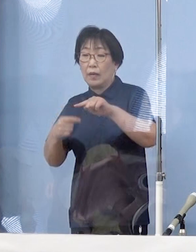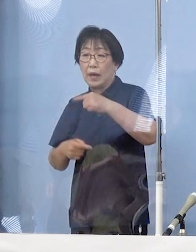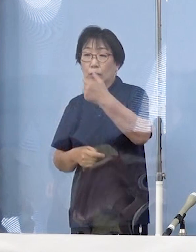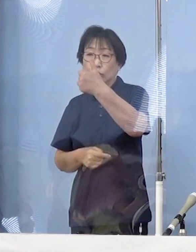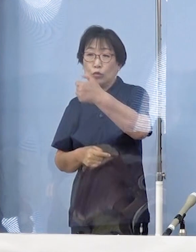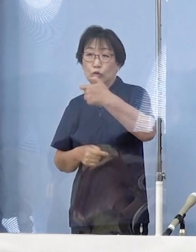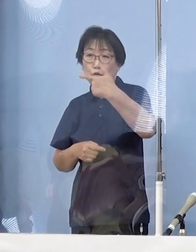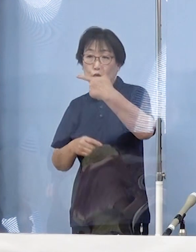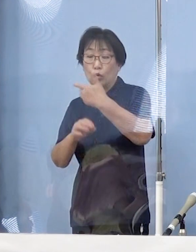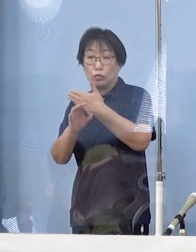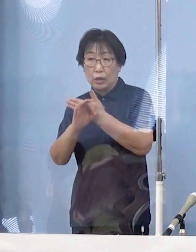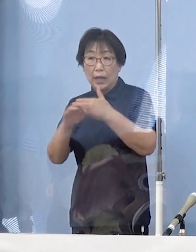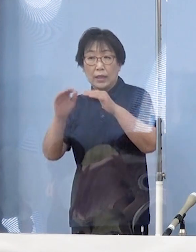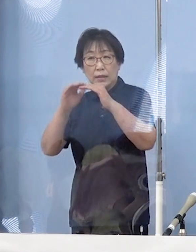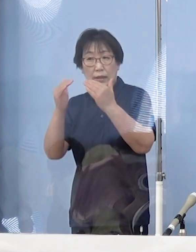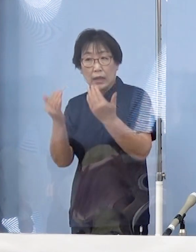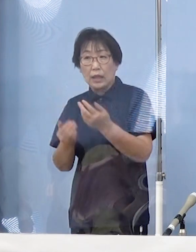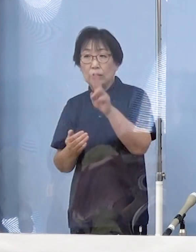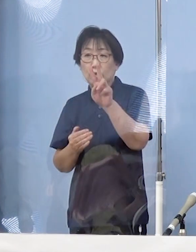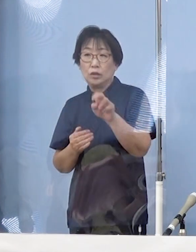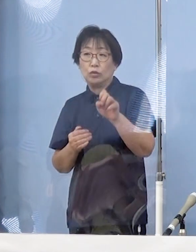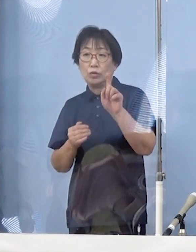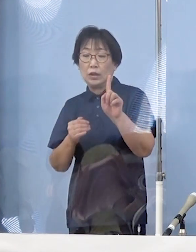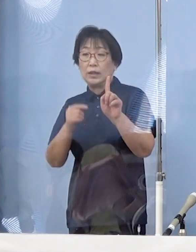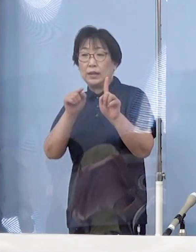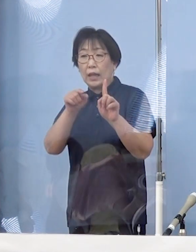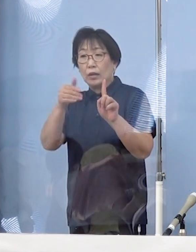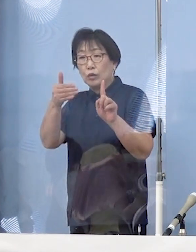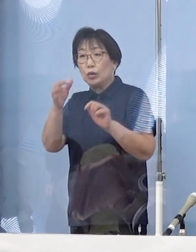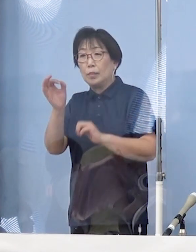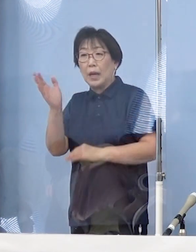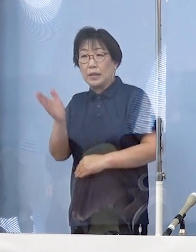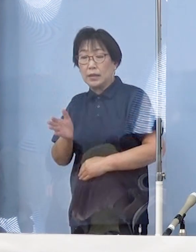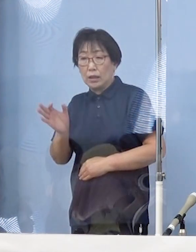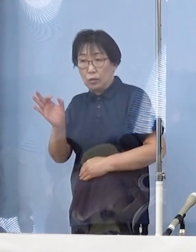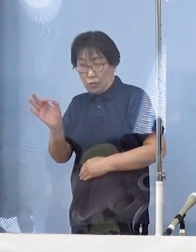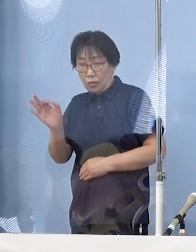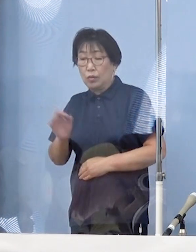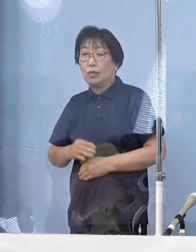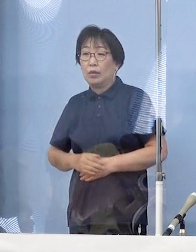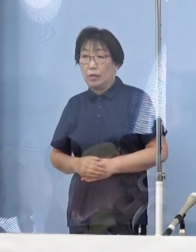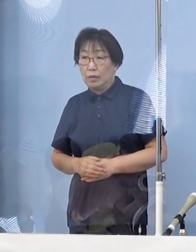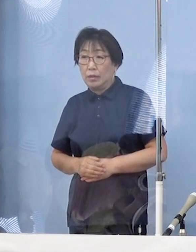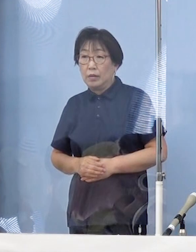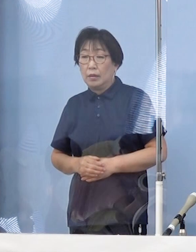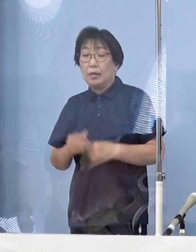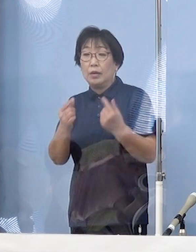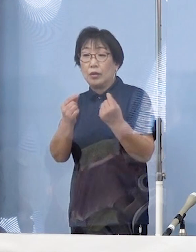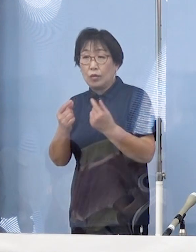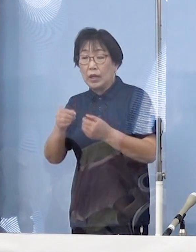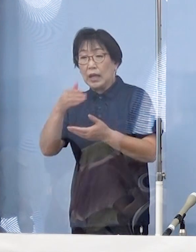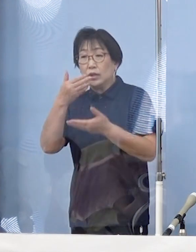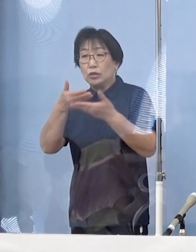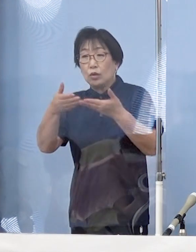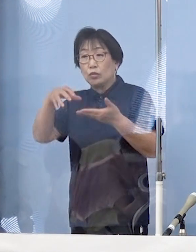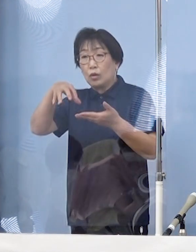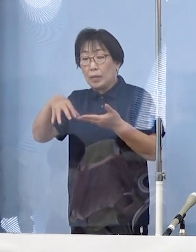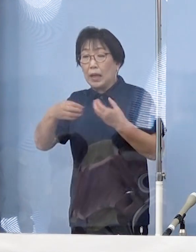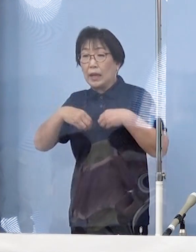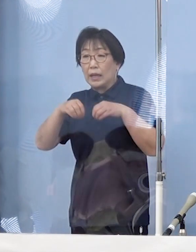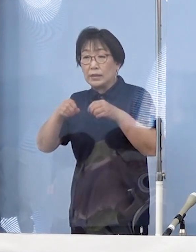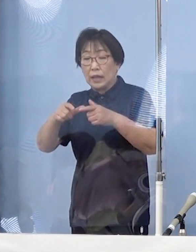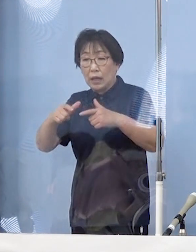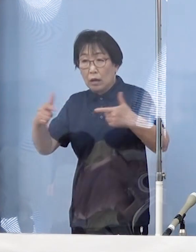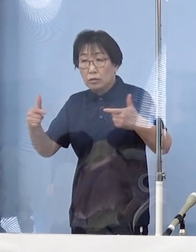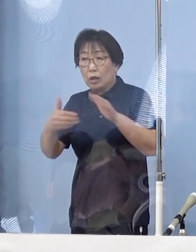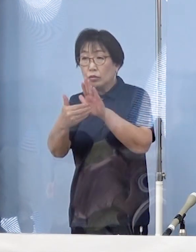156例、全体の 21.9% を占めております。このような飲食の場での感染拡大を防ぐために